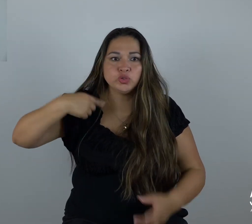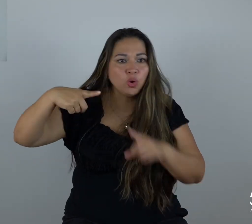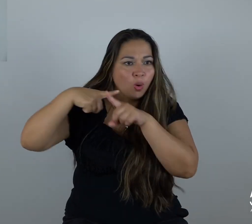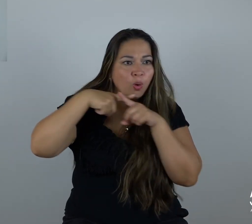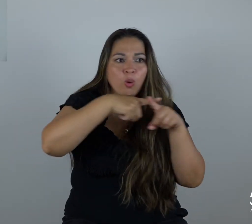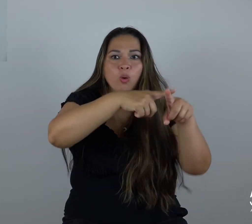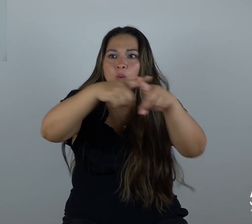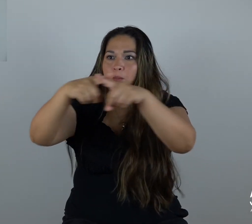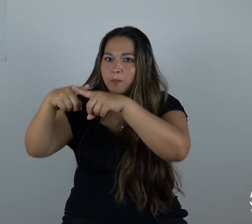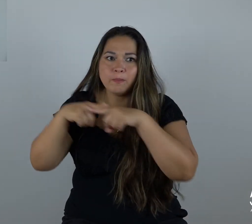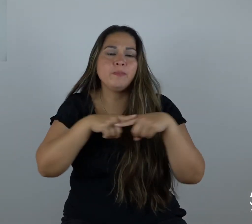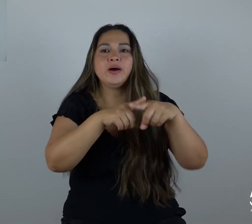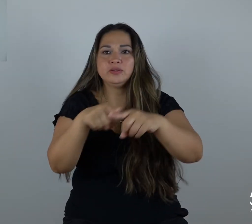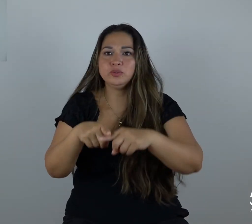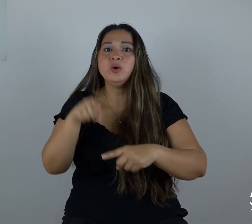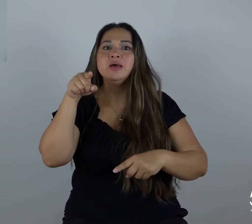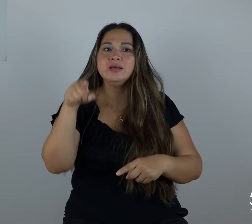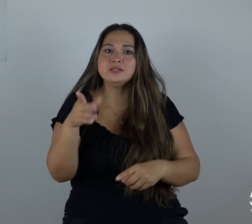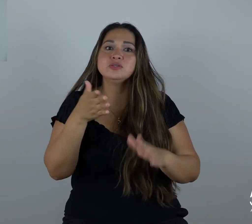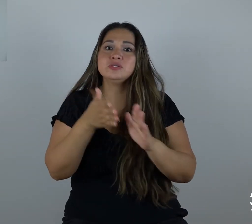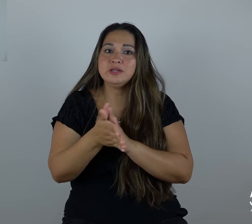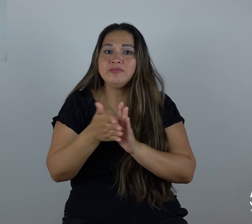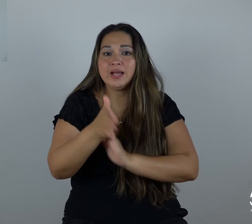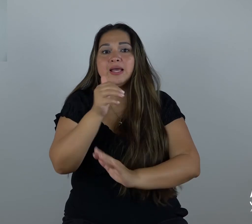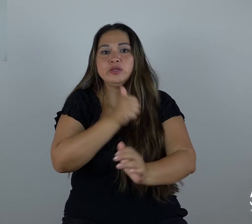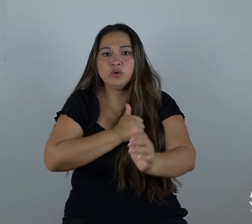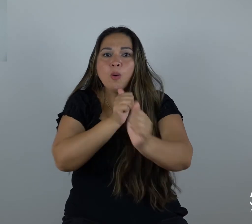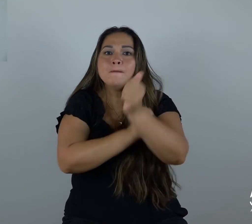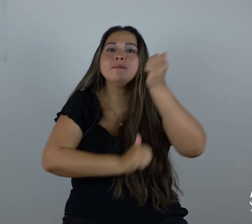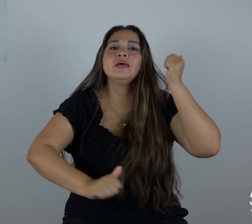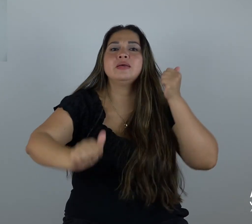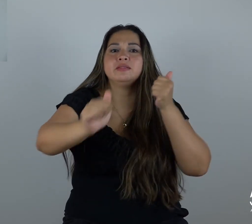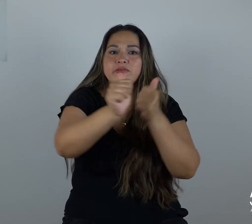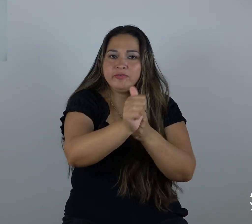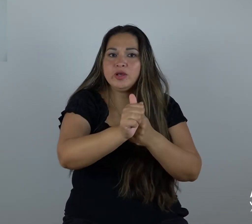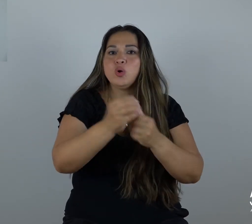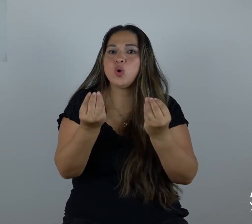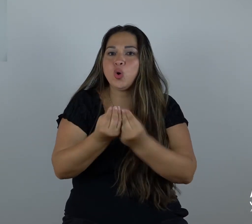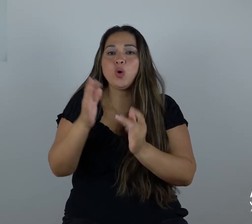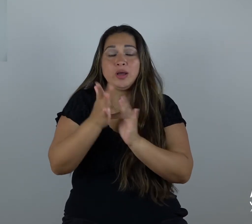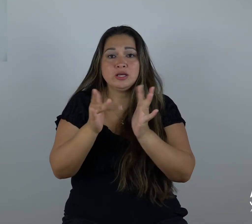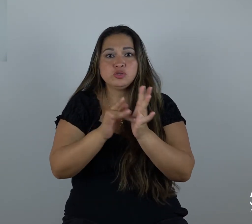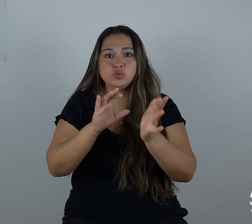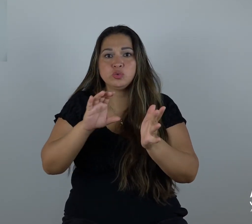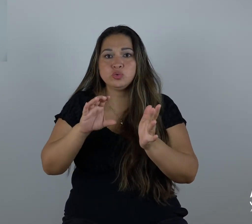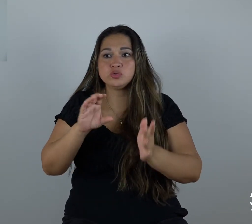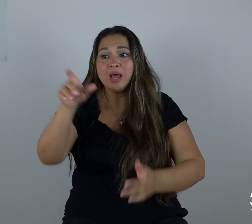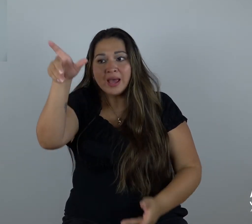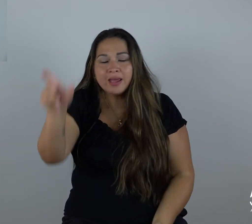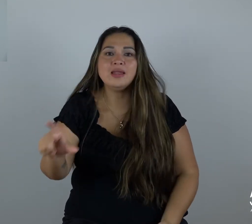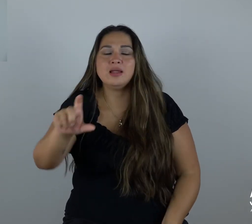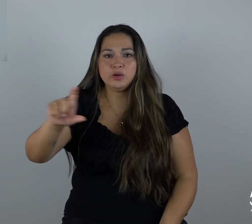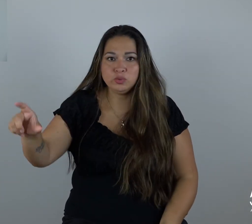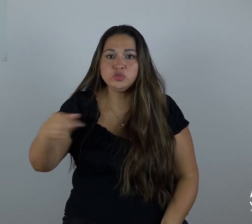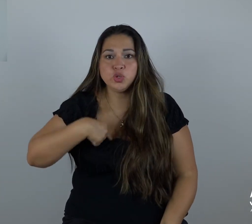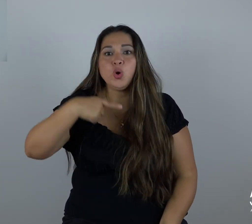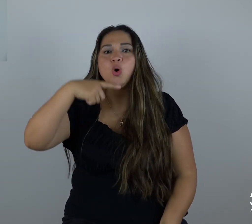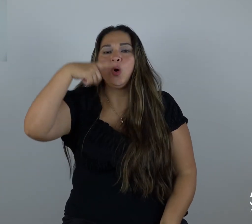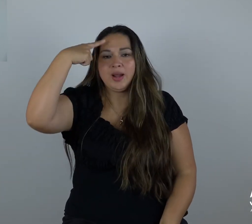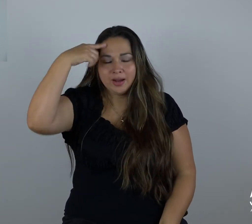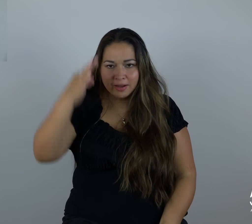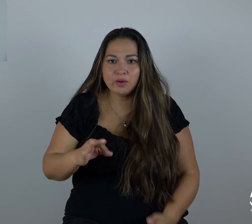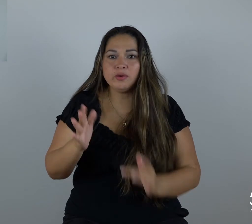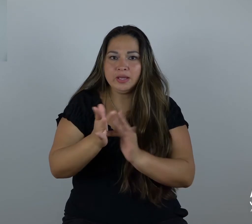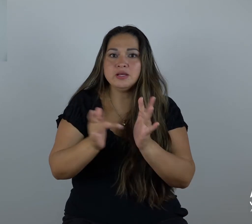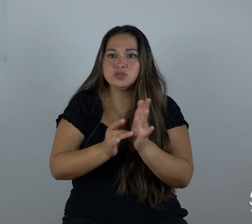en la fe, no solo me identifica con la obra de Jesucristo en la cruz del Calvario y se convierte eso, esa memoria